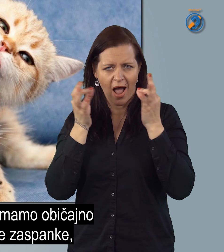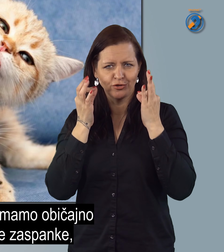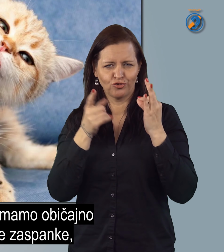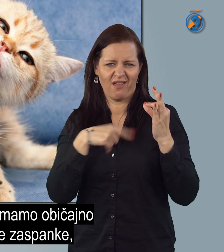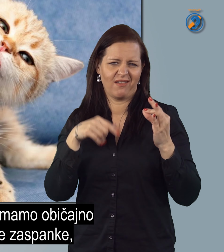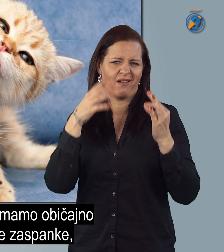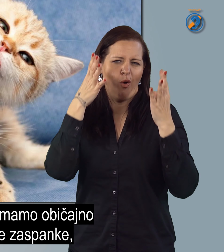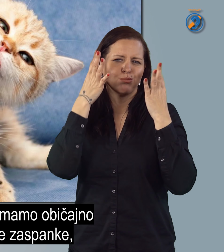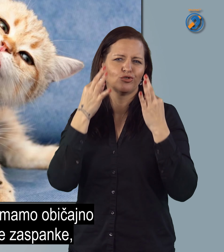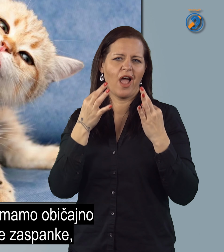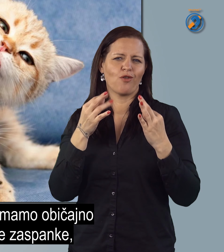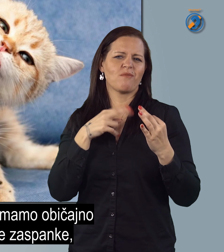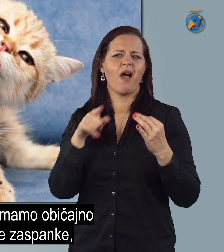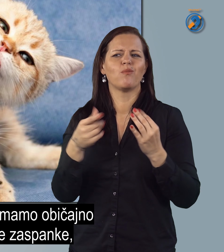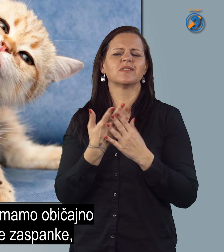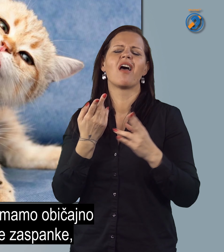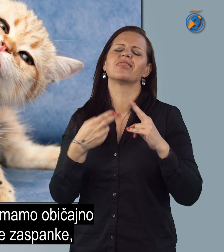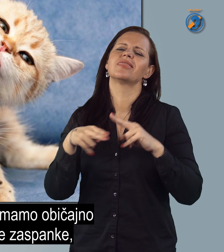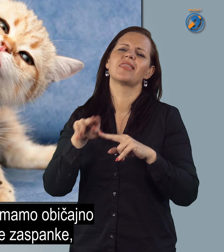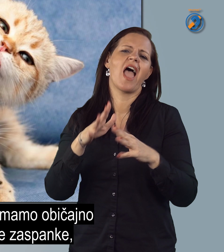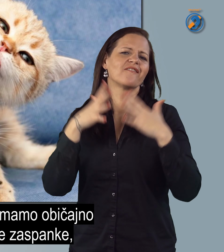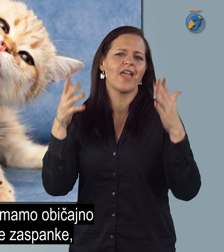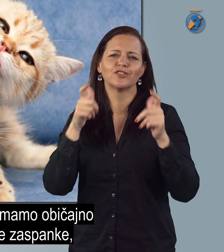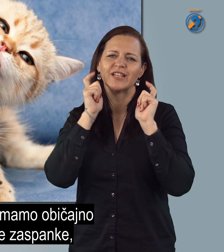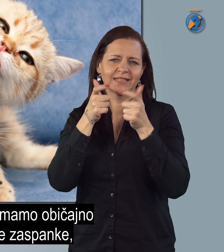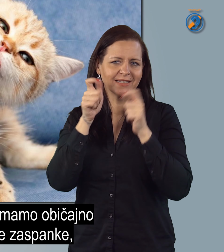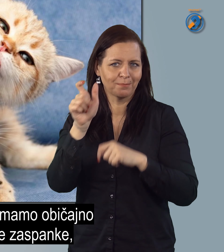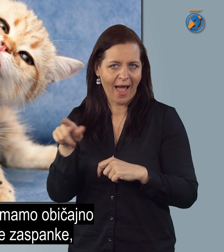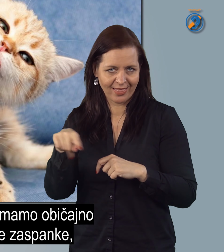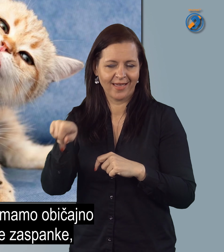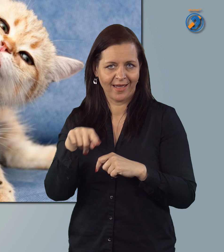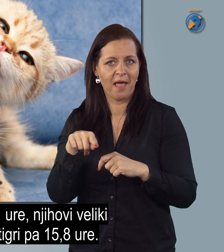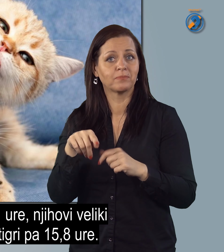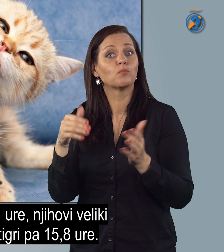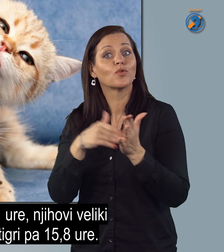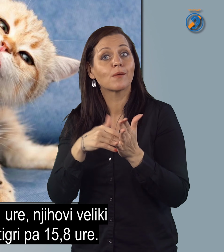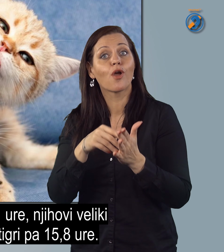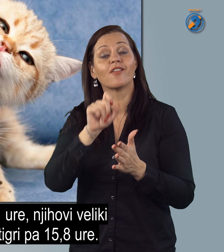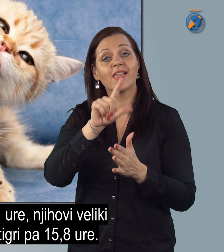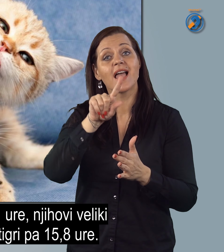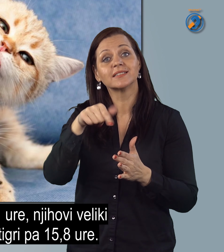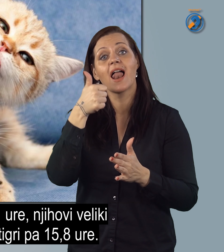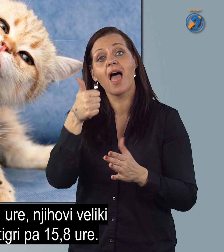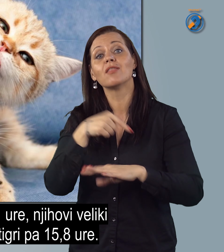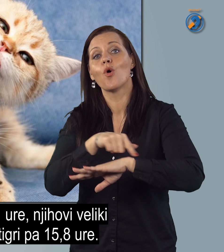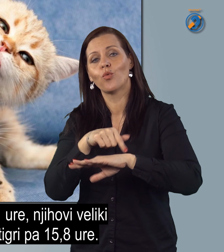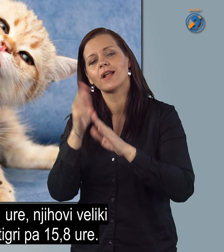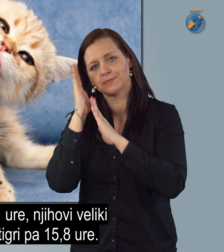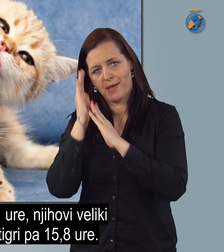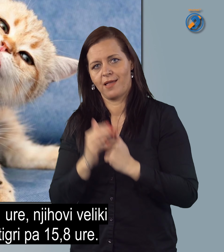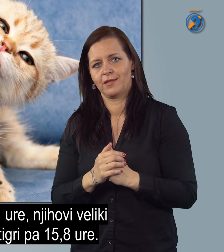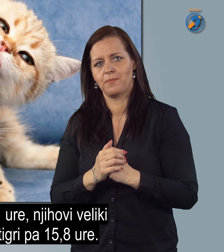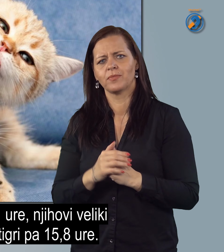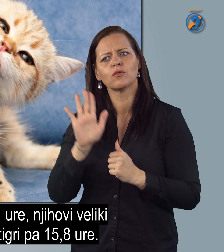Mačke, ki jih imamo običajno za največje zaspanke, potrebujejo 12,1 ure.